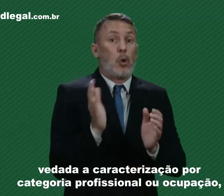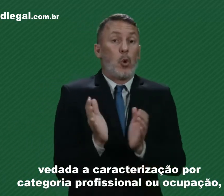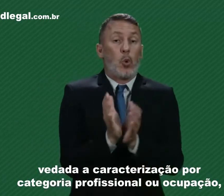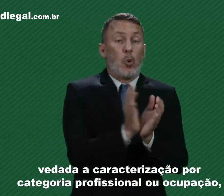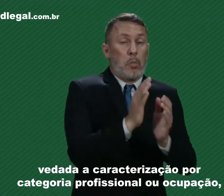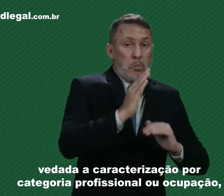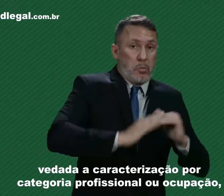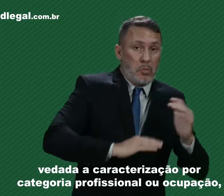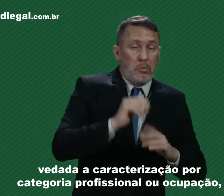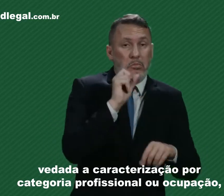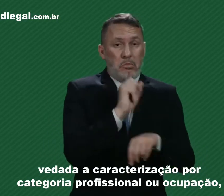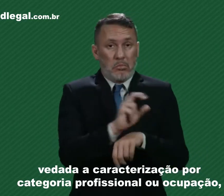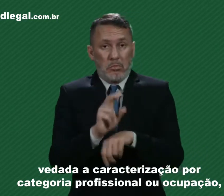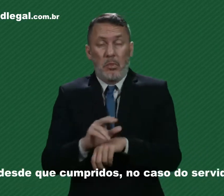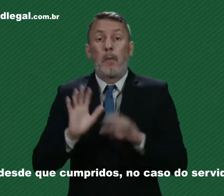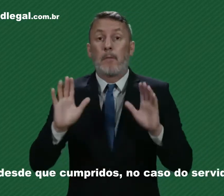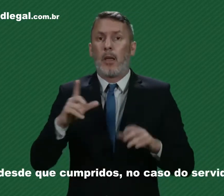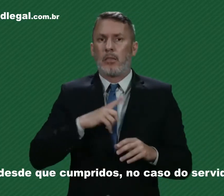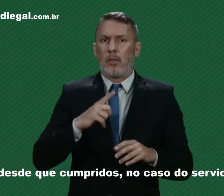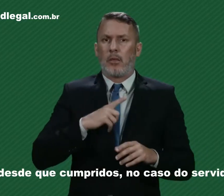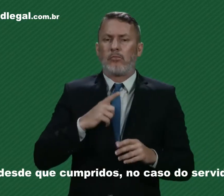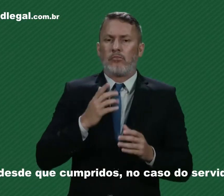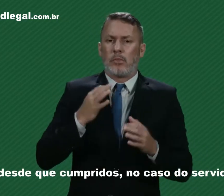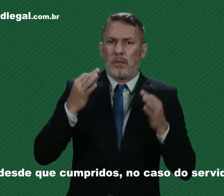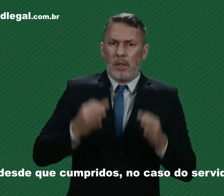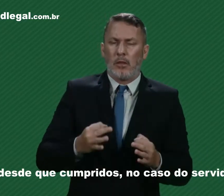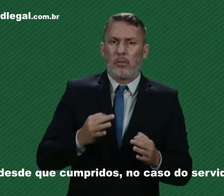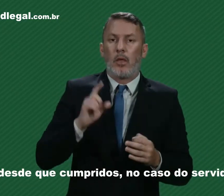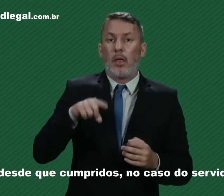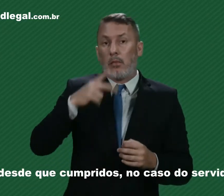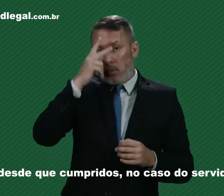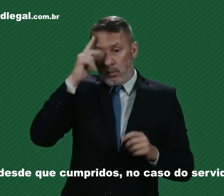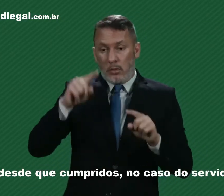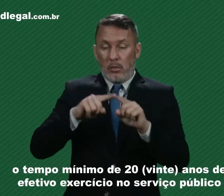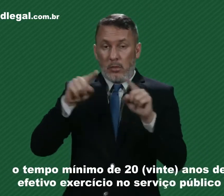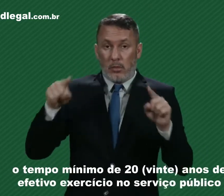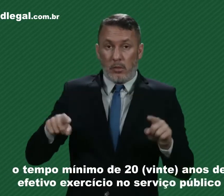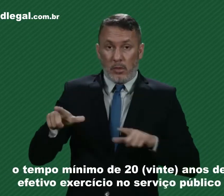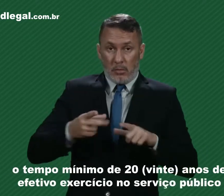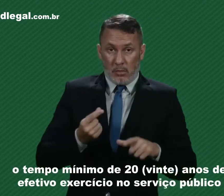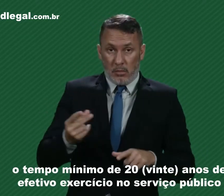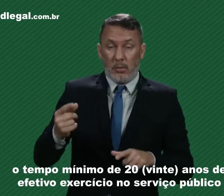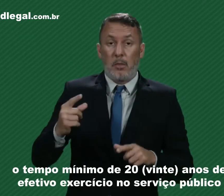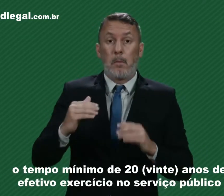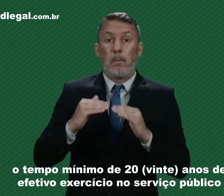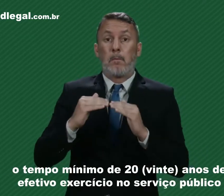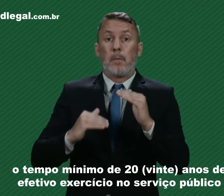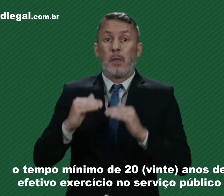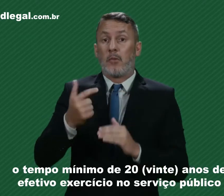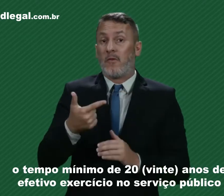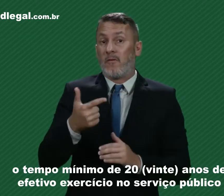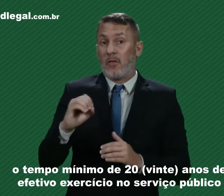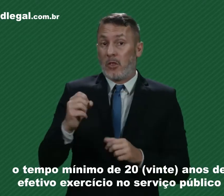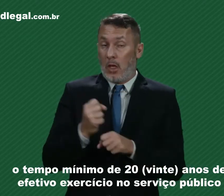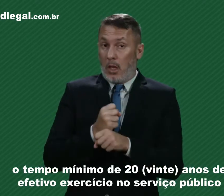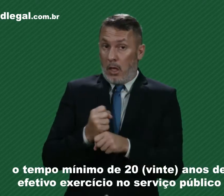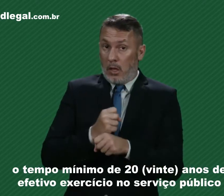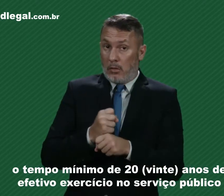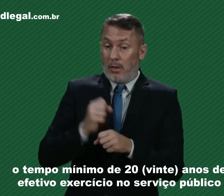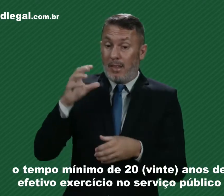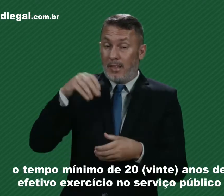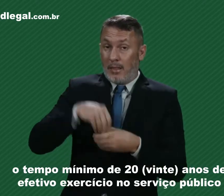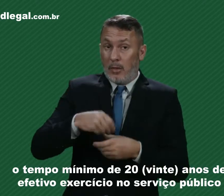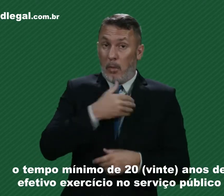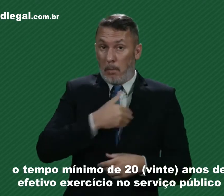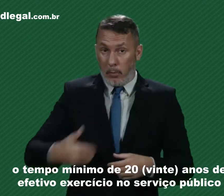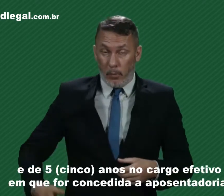categoria profissional ou ocupação, desde que cumpridos, no caso do servidor, o tempo mínimo de 20 anos de efetivo exercício